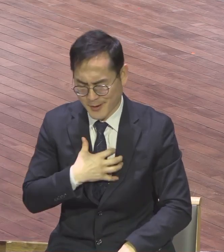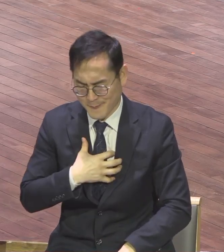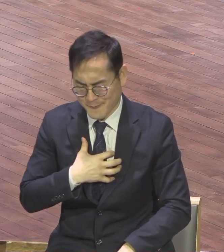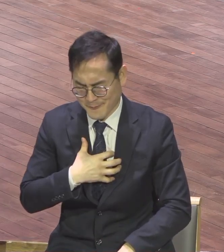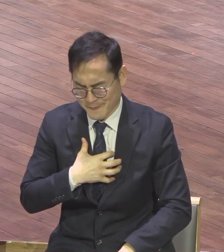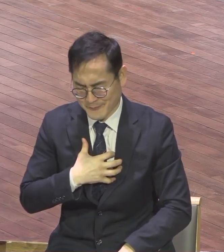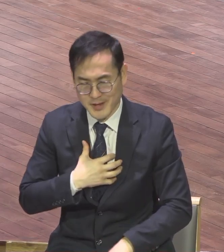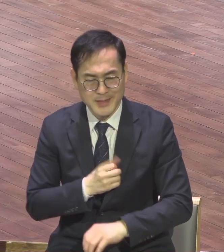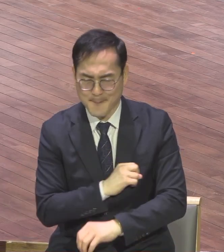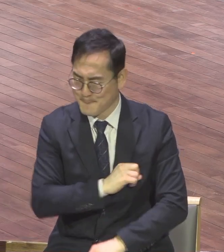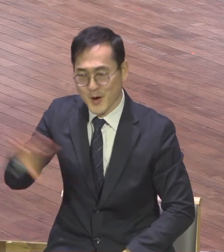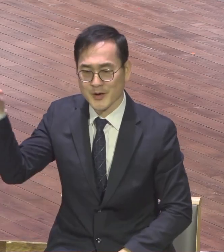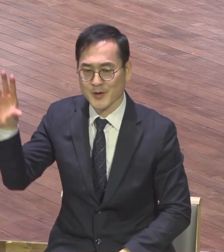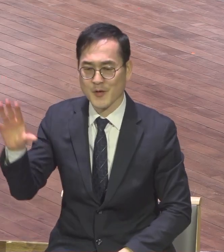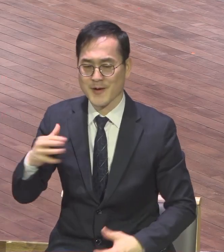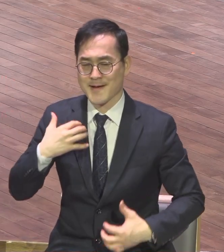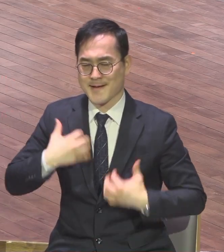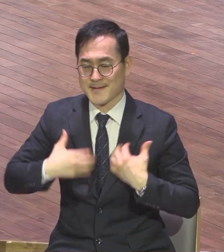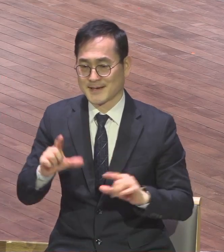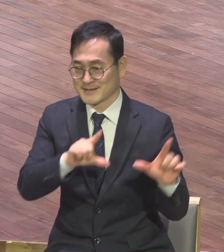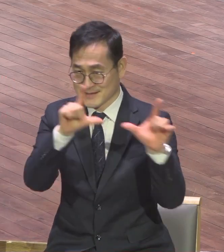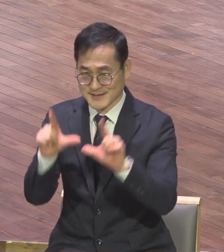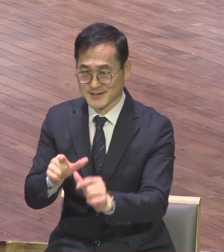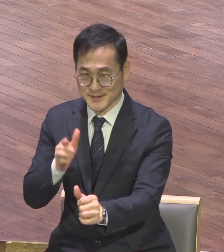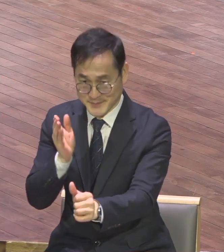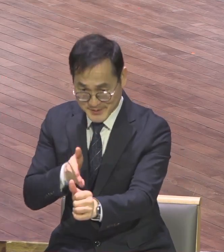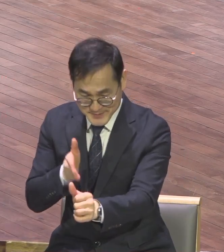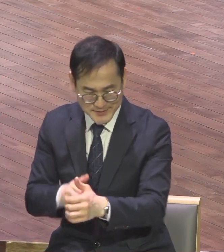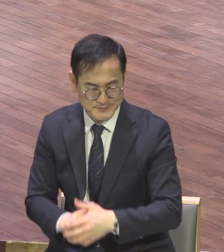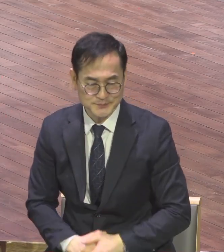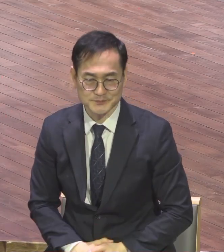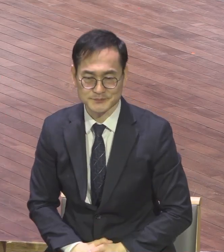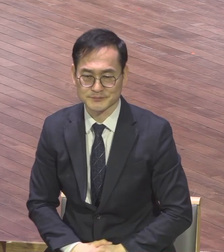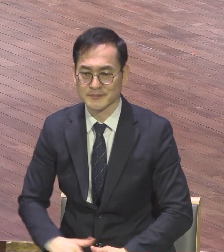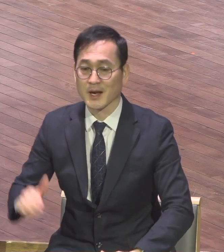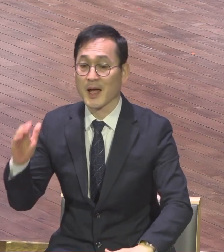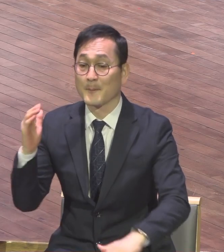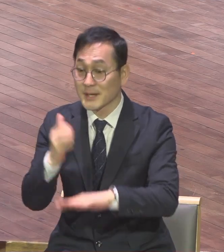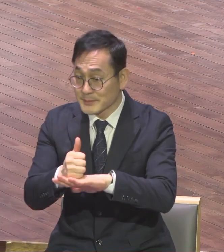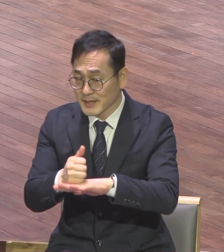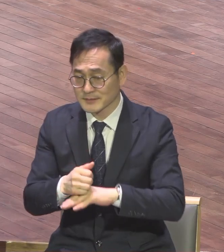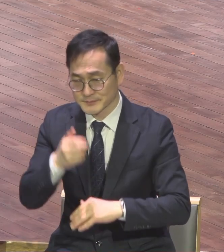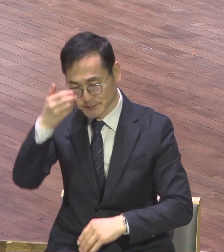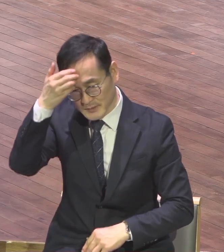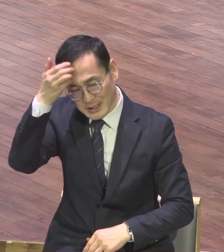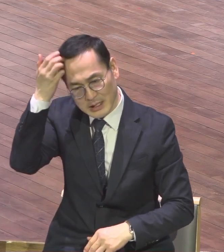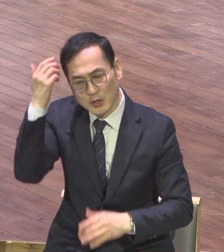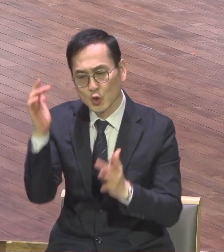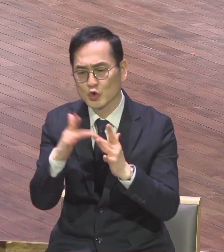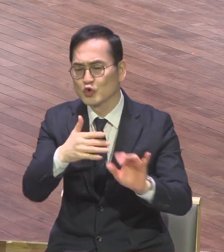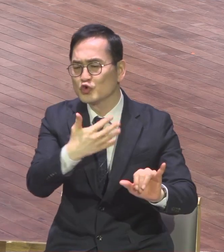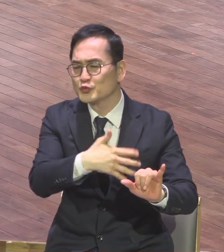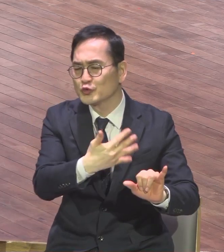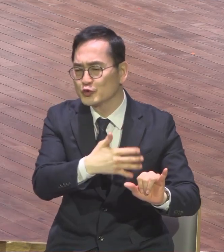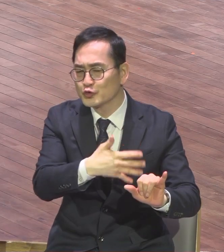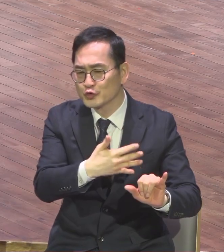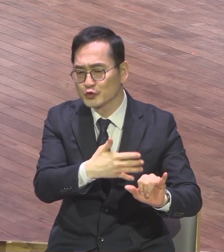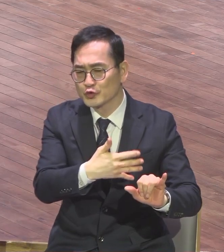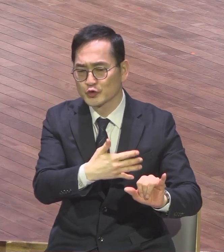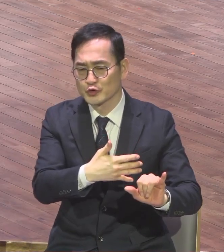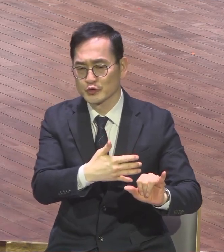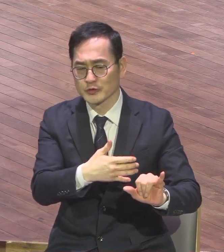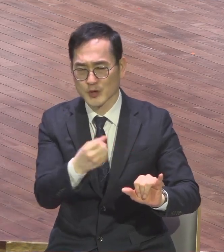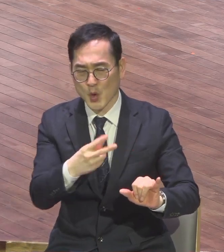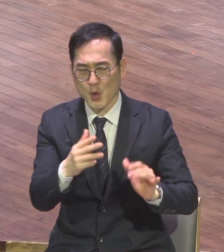2023년을 살아가시기를 예수님으로 축원합니다. 결론입니다. 요즘 유튜브와 함께 많은 사람들이